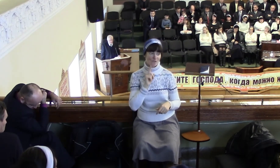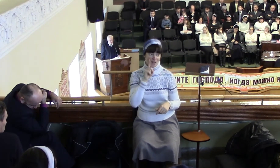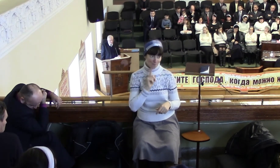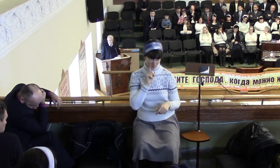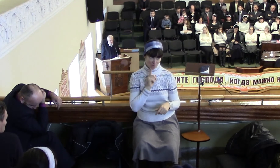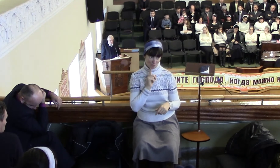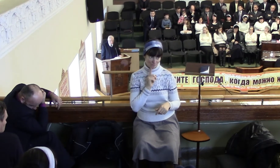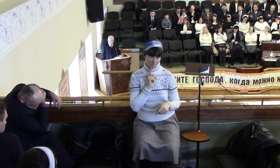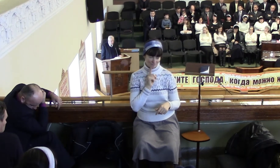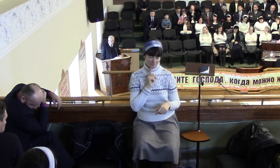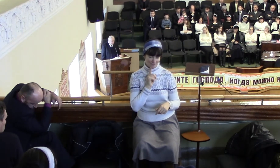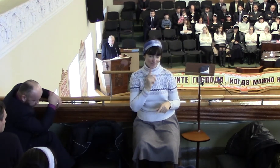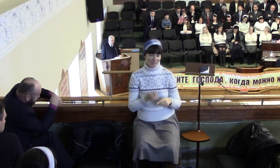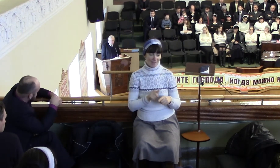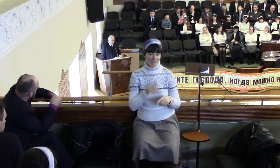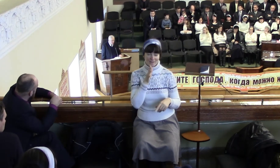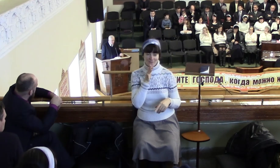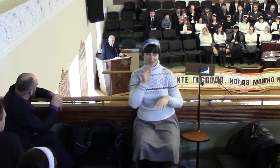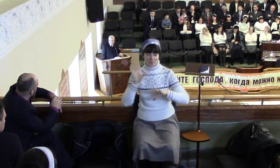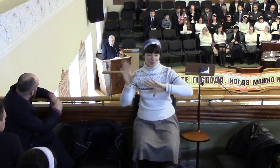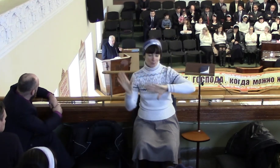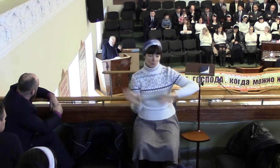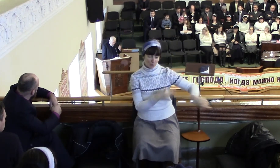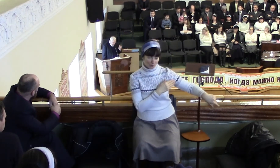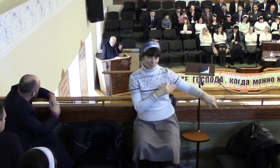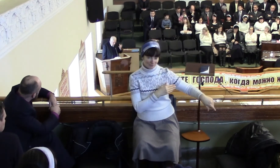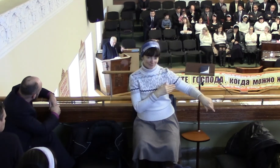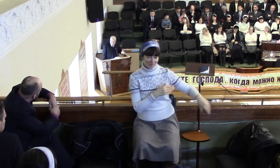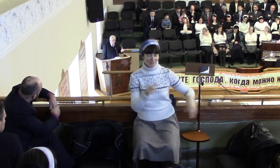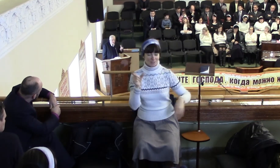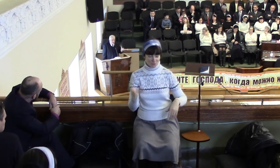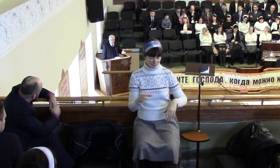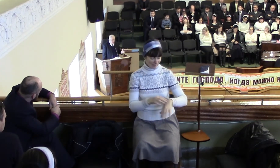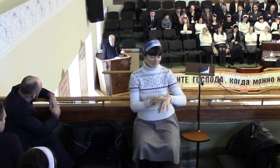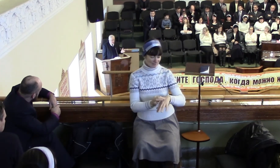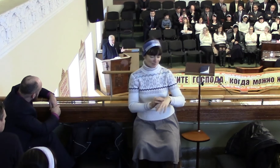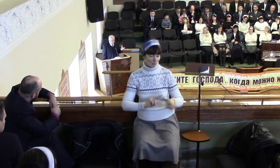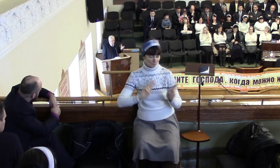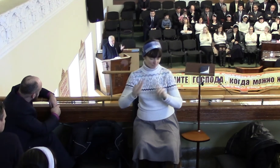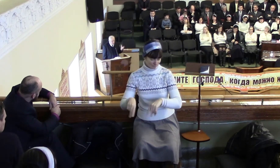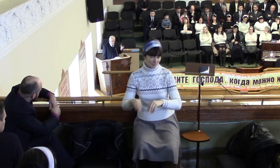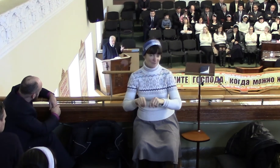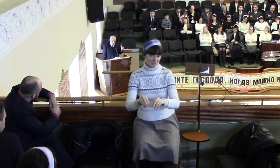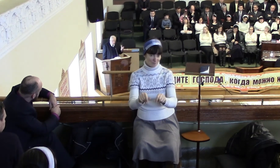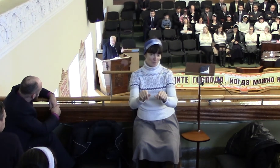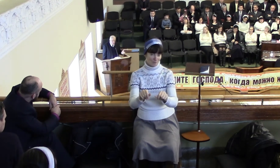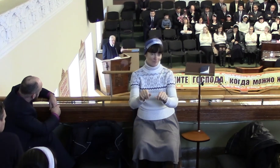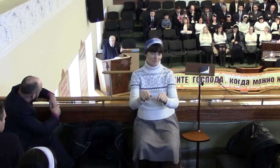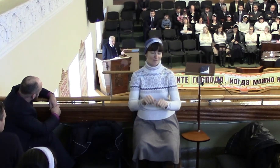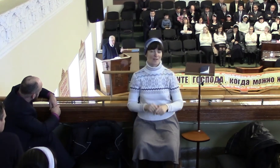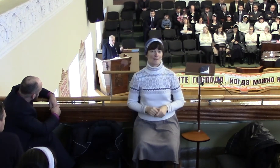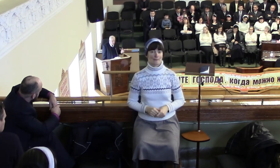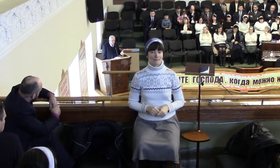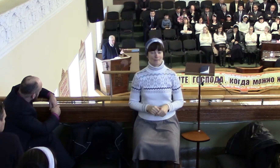период и оставляем эту землю. Смерть была следствием греха. Бог сказал, день, который